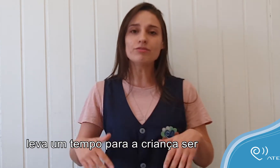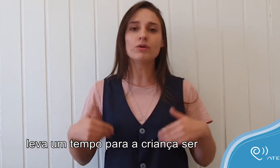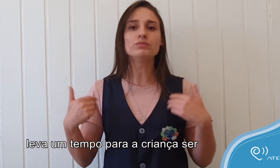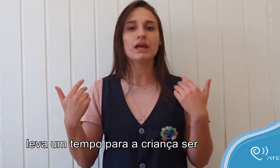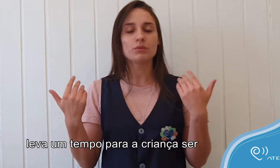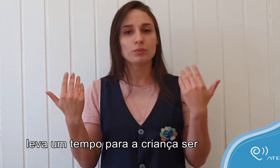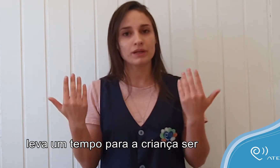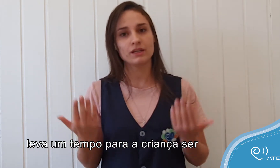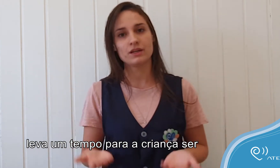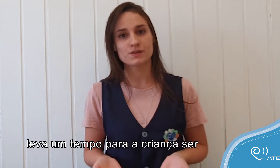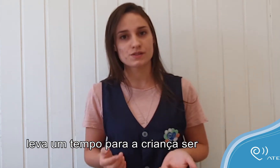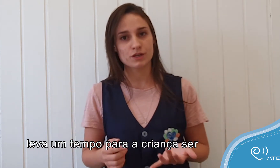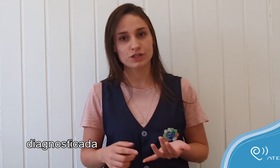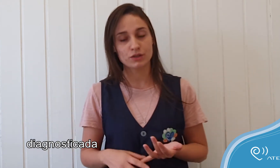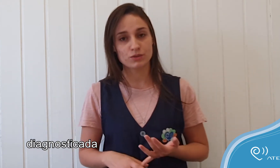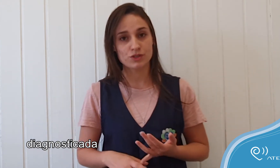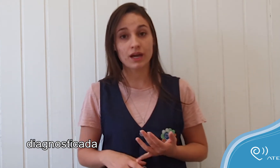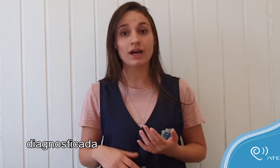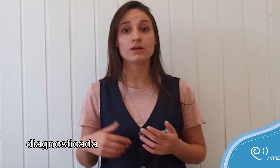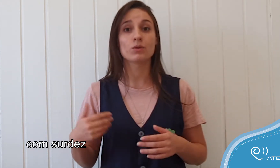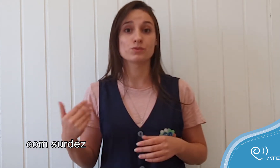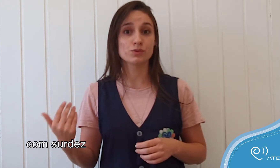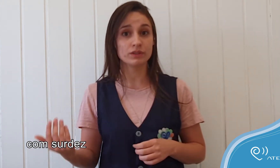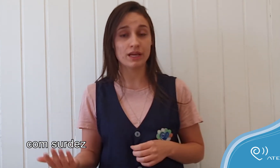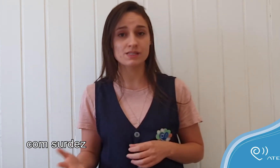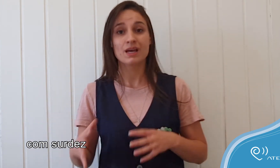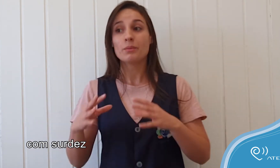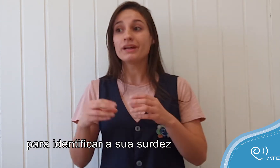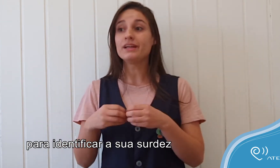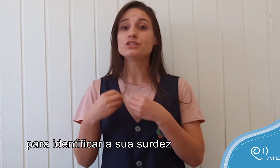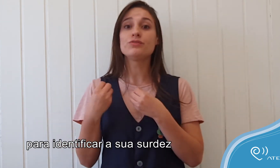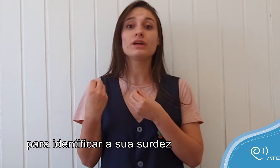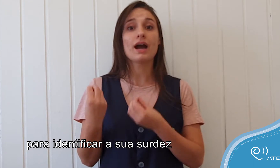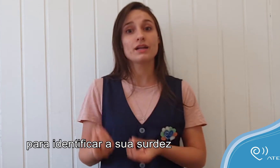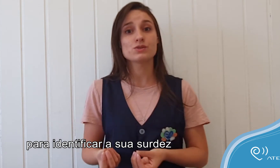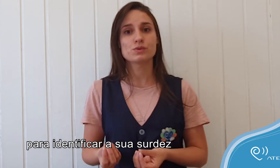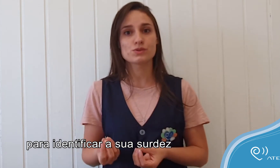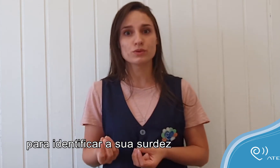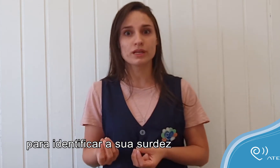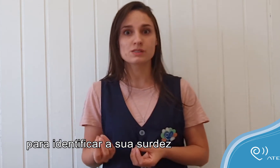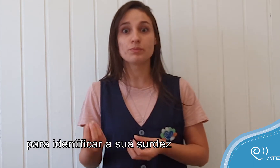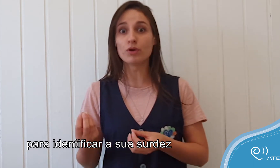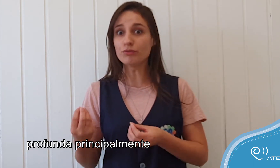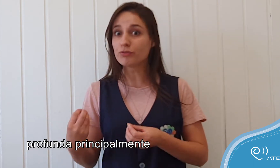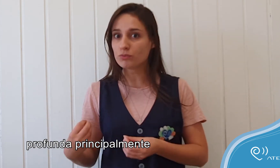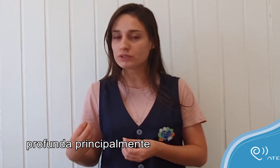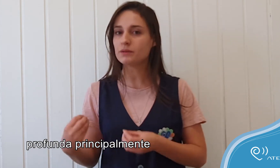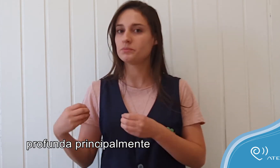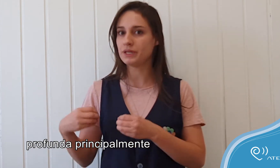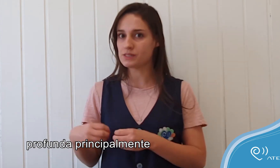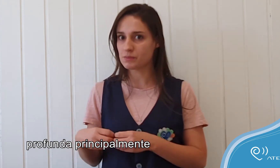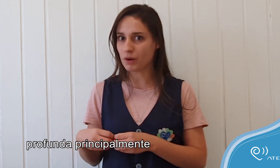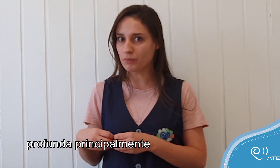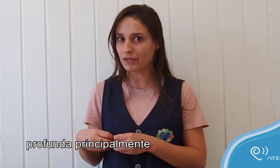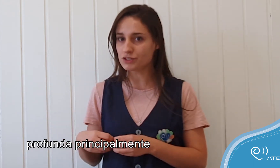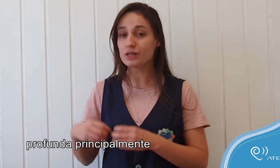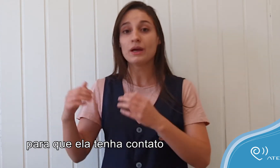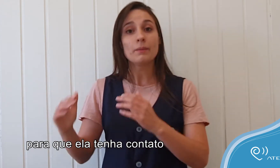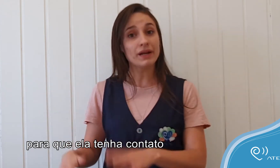um tempo para a criança ser diagnosticada com surdez, para identificar a sua surdez profunda, principalmente, para que